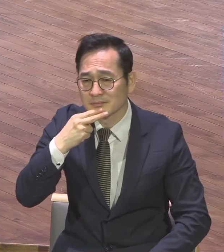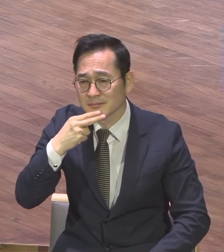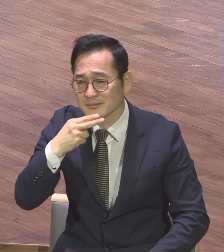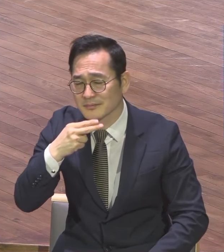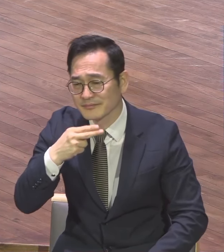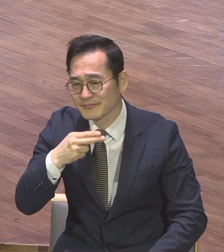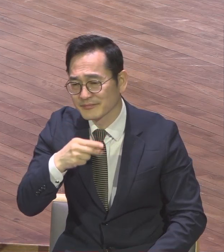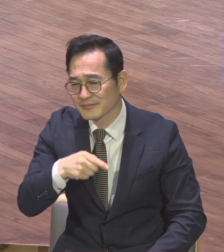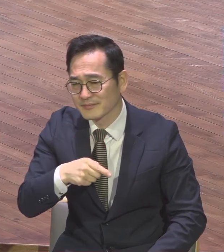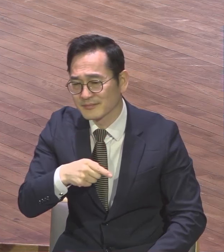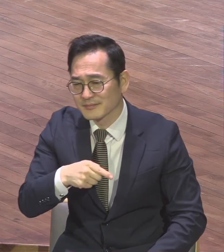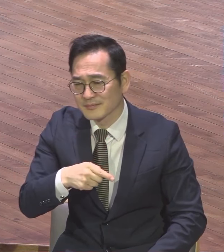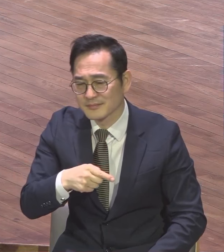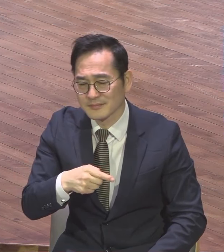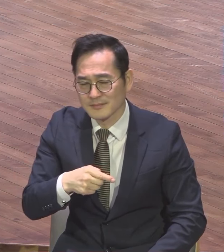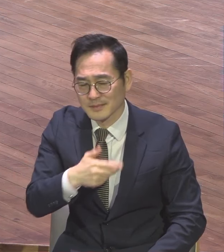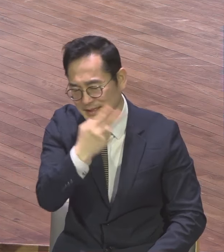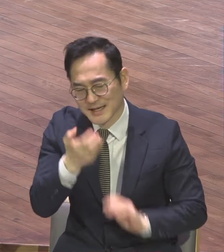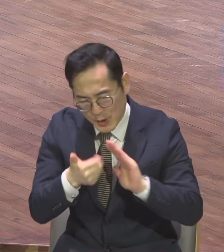환경, 자기 전에 기도하고,